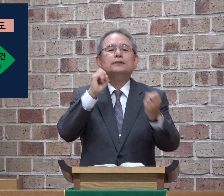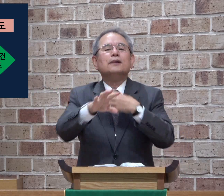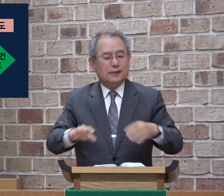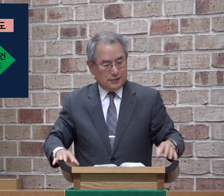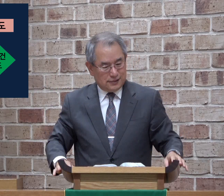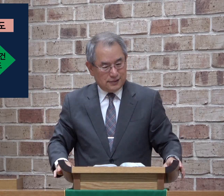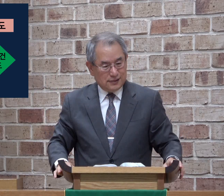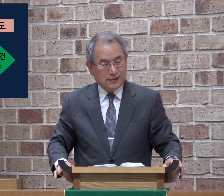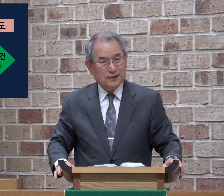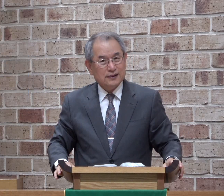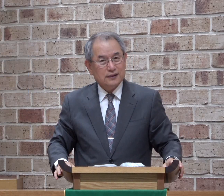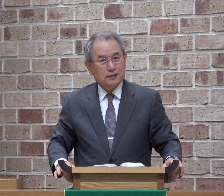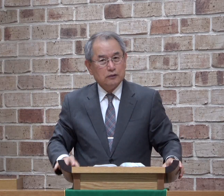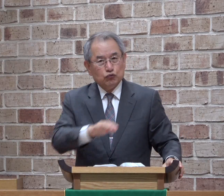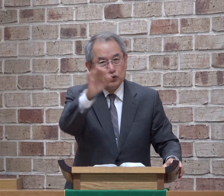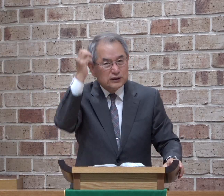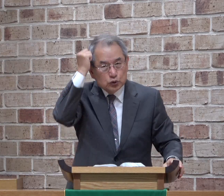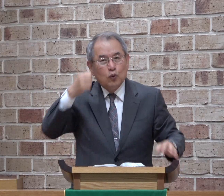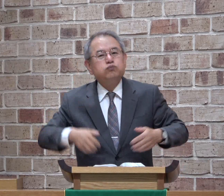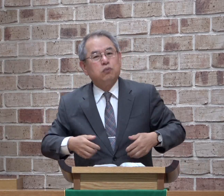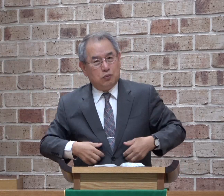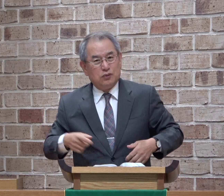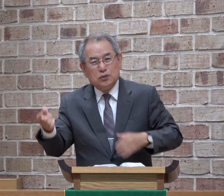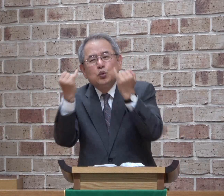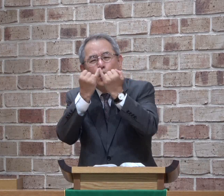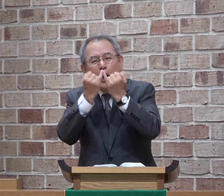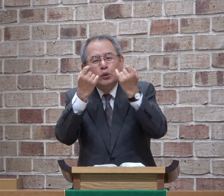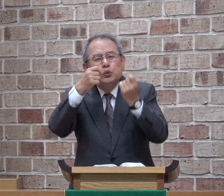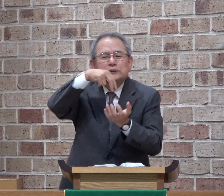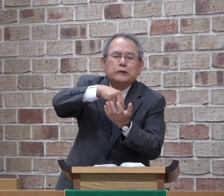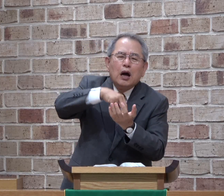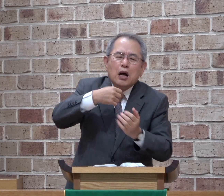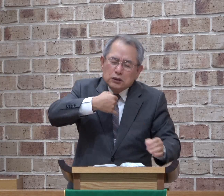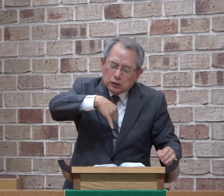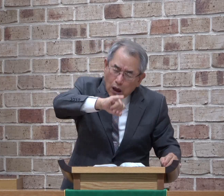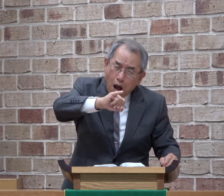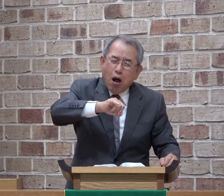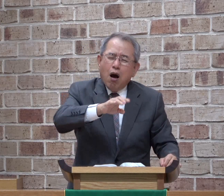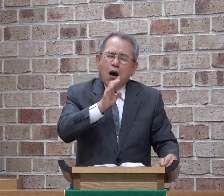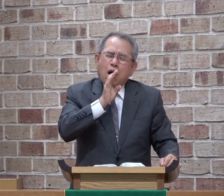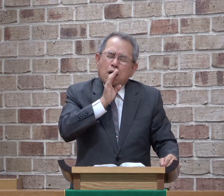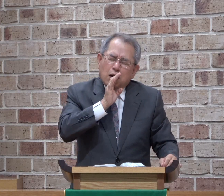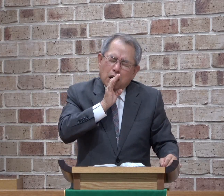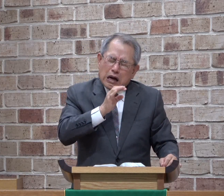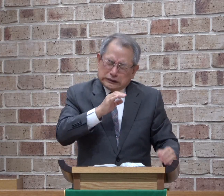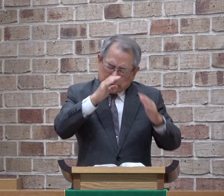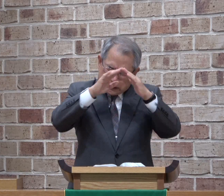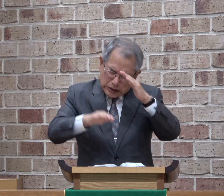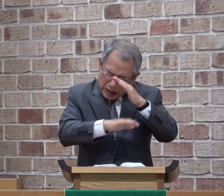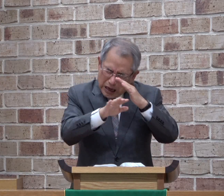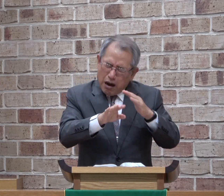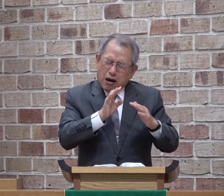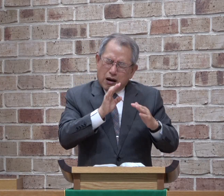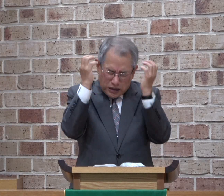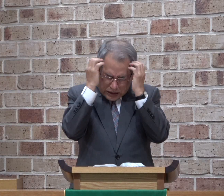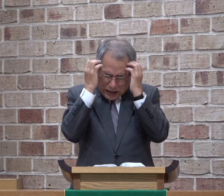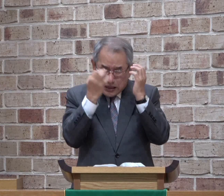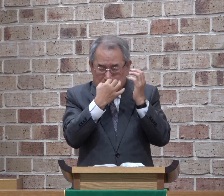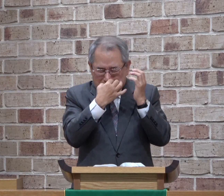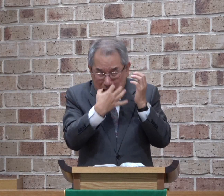생사를 건 기도는 빨리 응답됩니다. 여러분 기억하셔야 돼요. 그 여자의 입장에서 딸이 그런 행동을 보면서, 귀신 들려서 하는 행동을